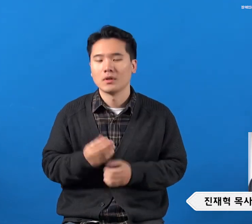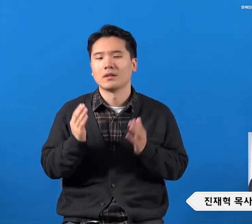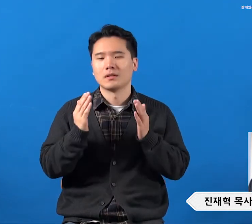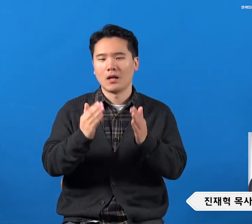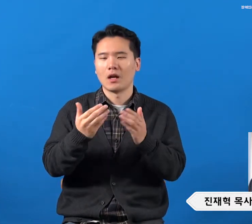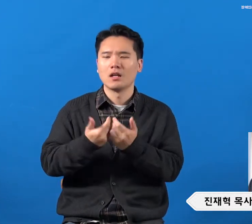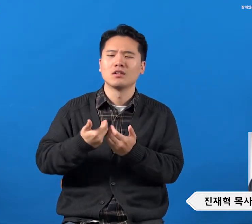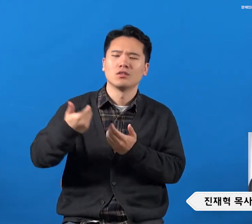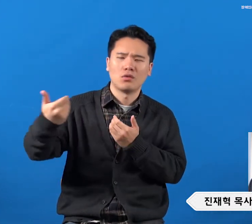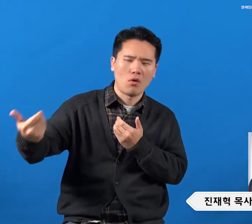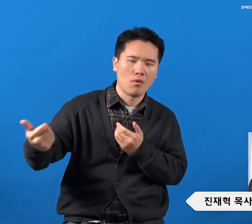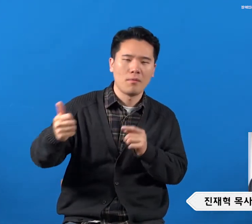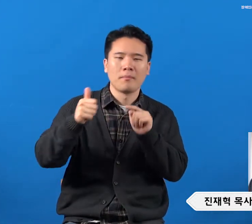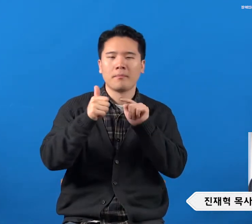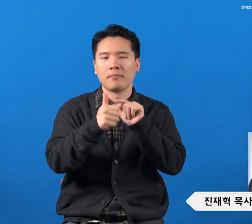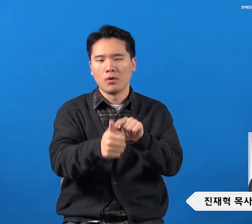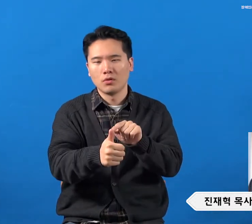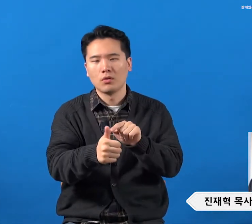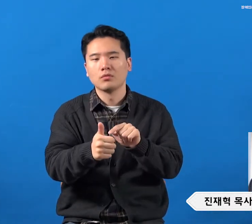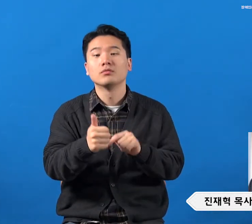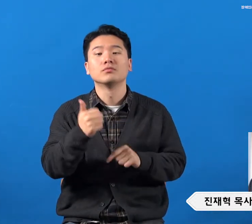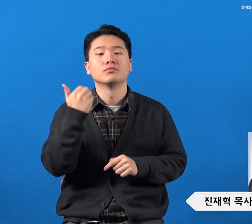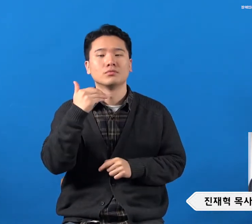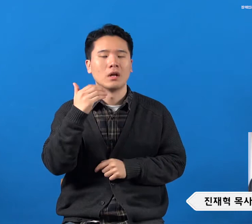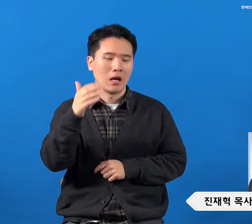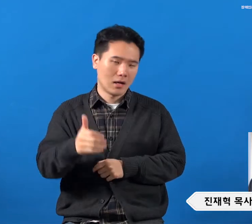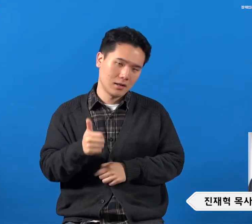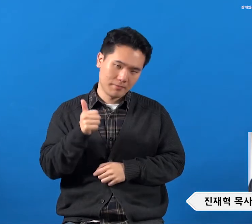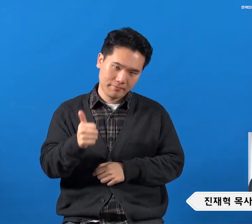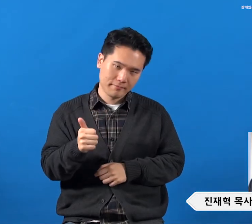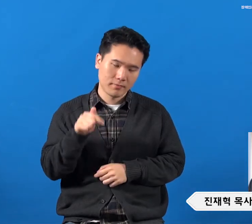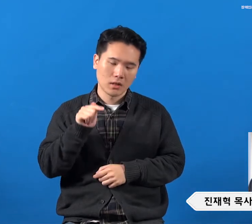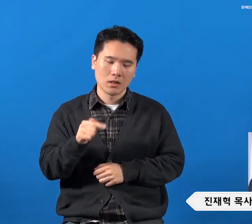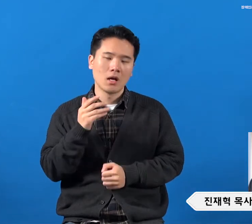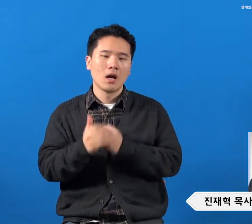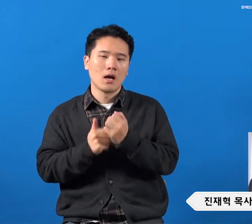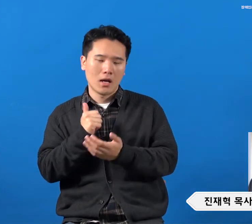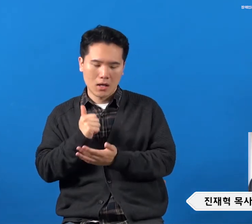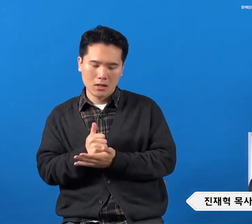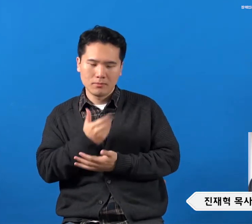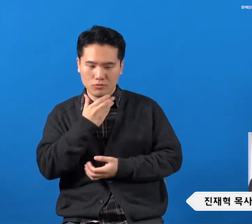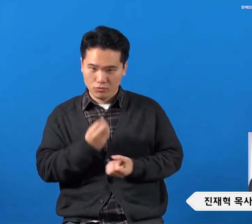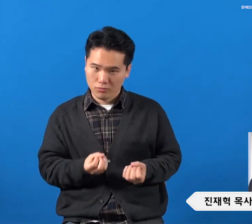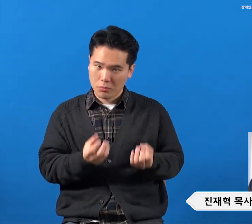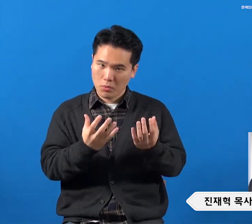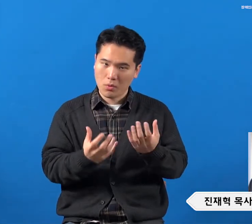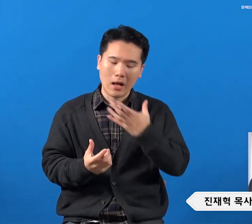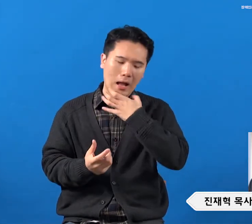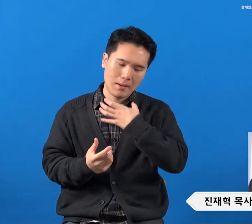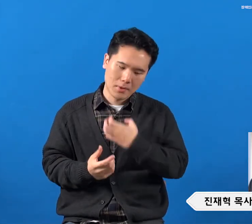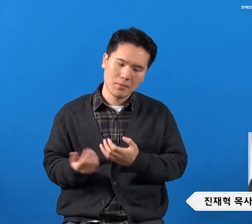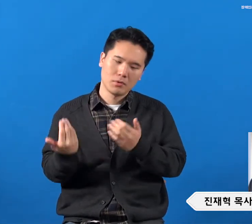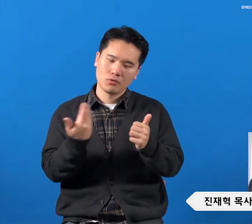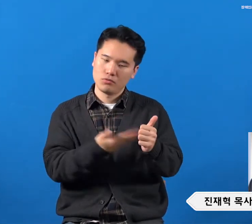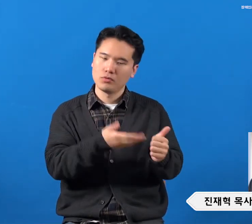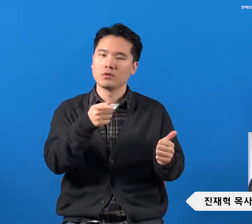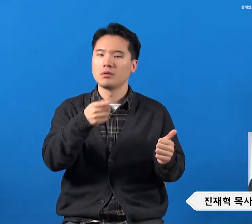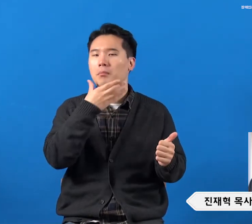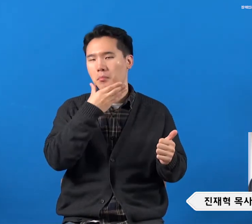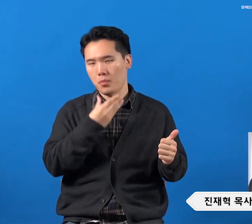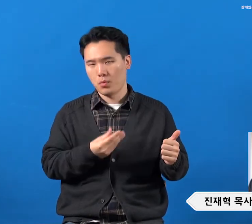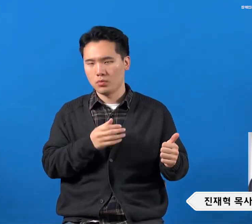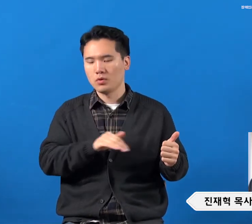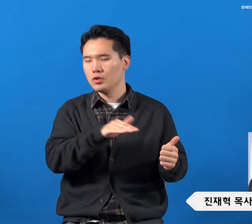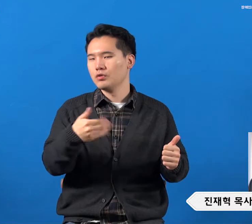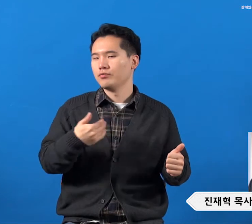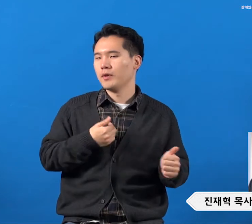떠남을 명령하셨던 하나님, 오늘 하나님의 말씀을 통해 아브라함에게 주셨던 하나님의 축복, 오늘 말씀을 통해